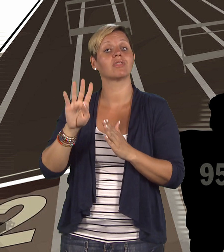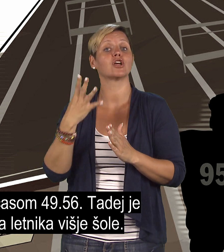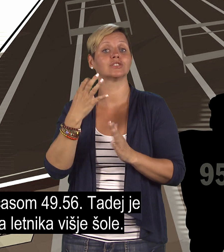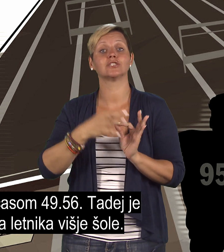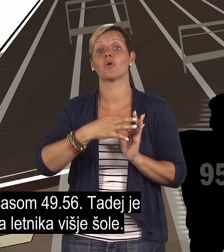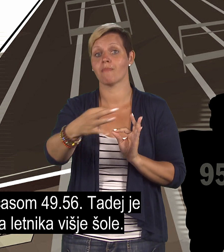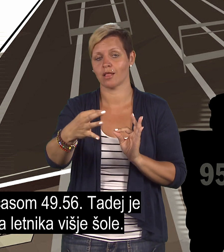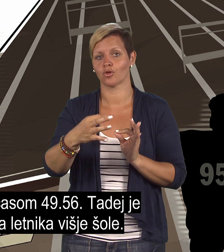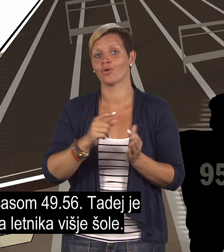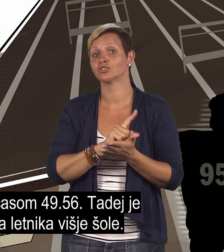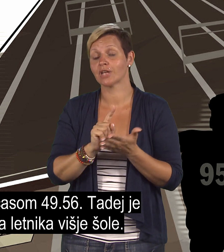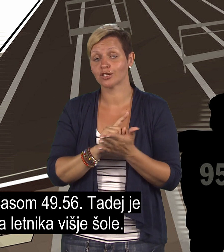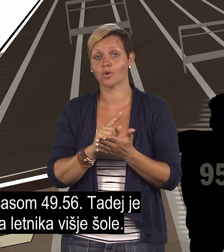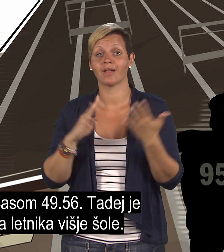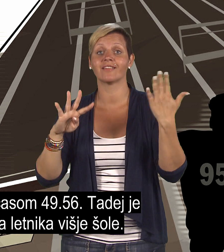s časom